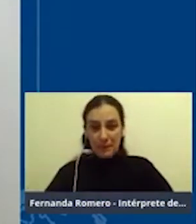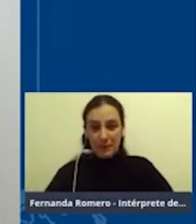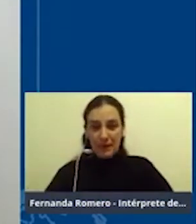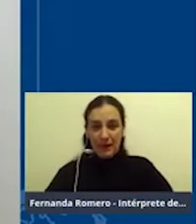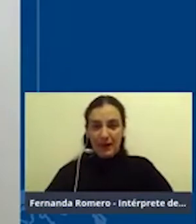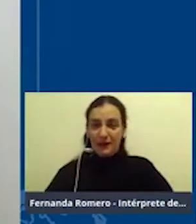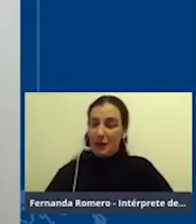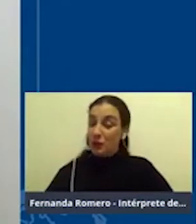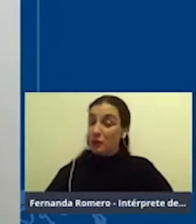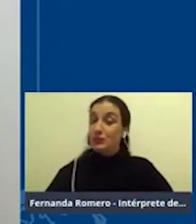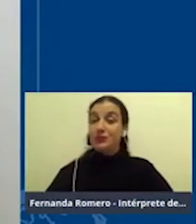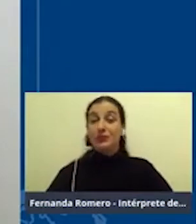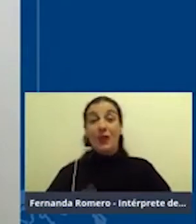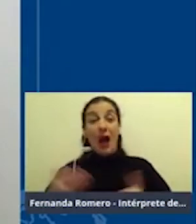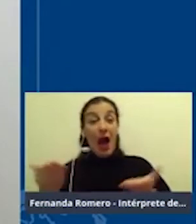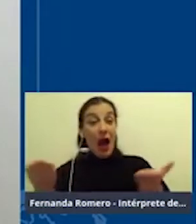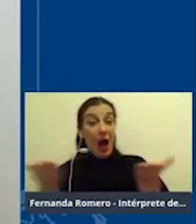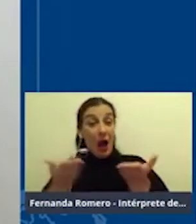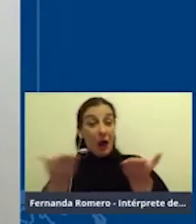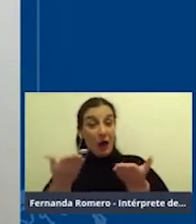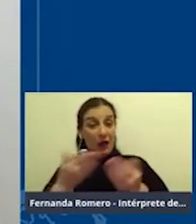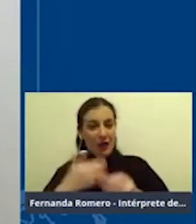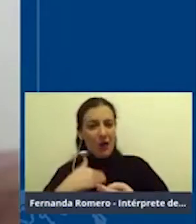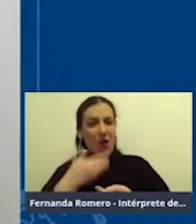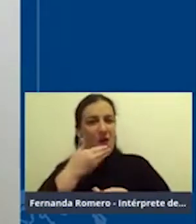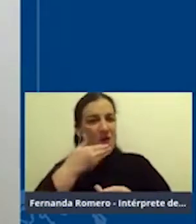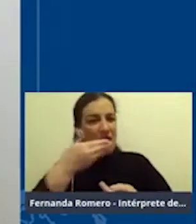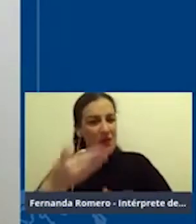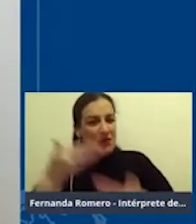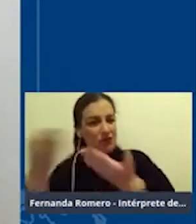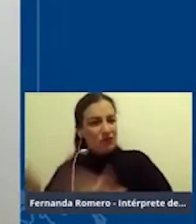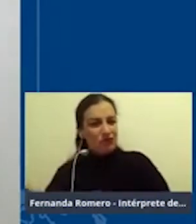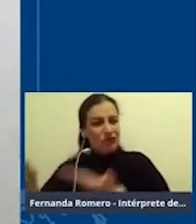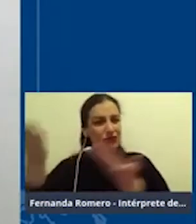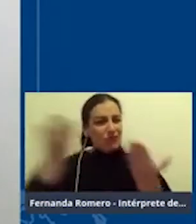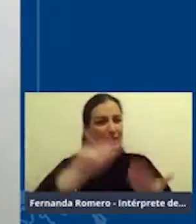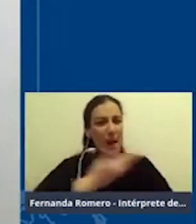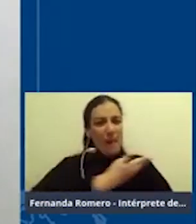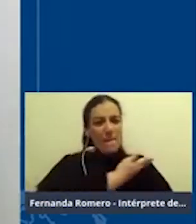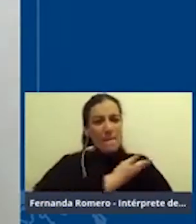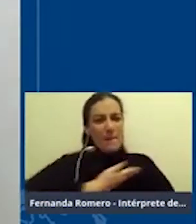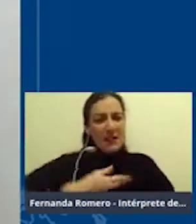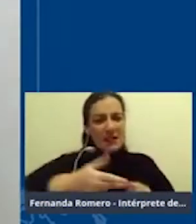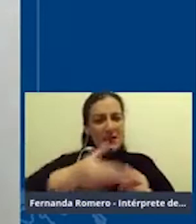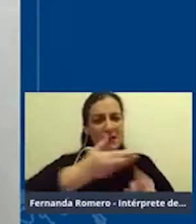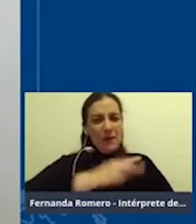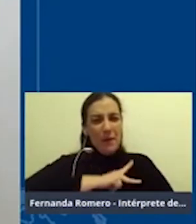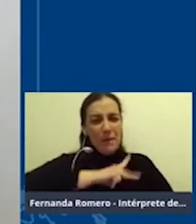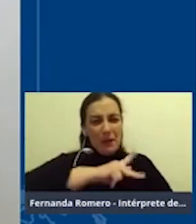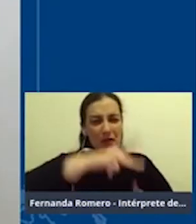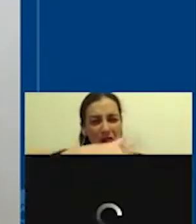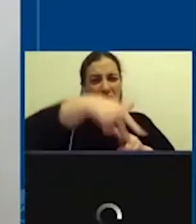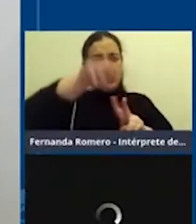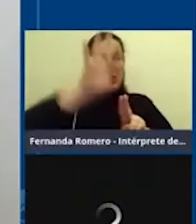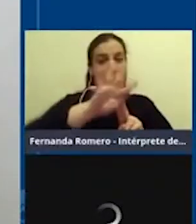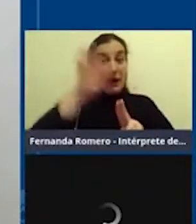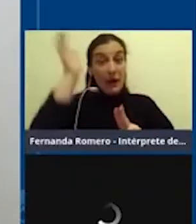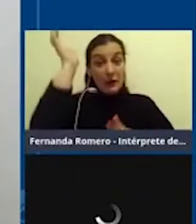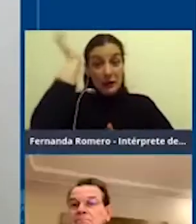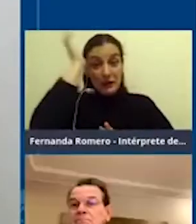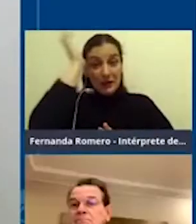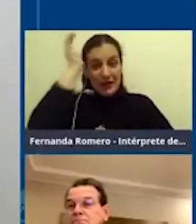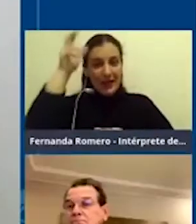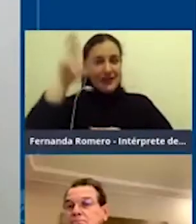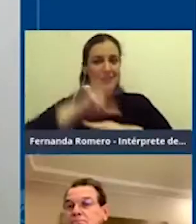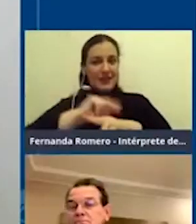De imediato, vou solicitar, convidar o nosso presidente do Sistema FEComércio, SESC-SENAC, senhor Luiz Carlos